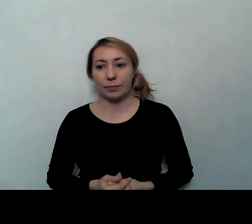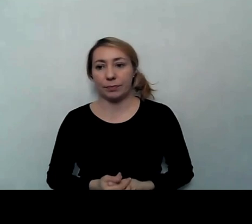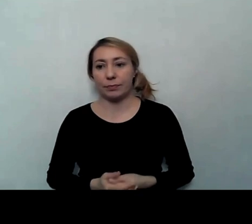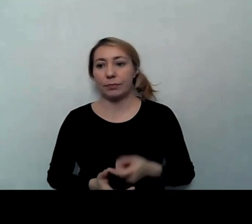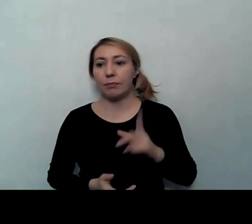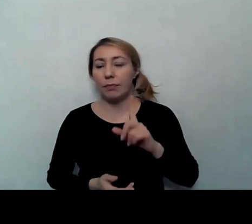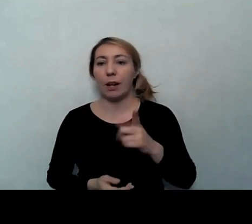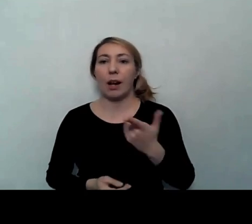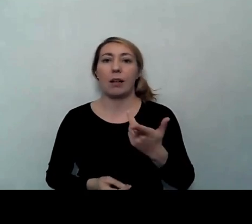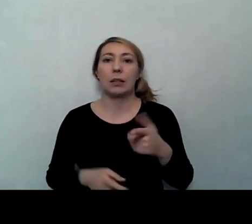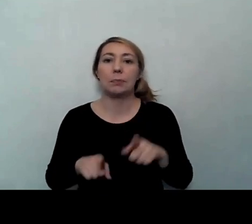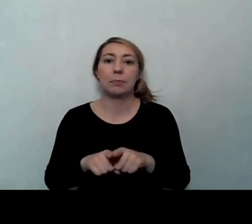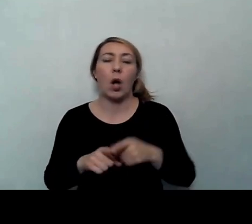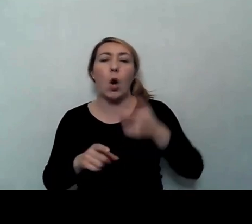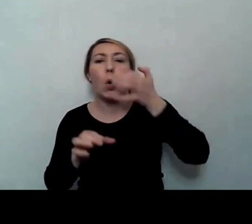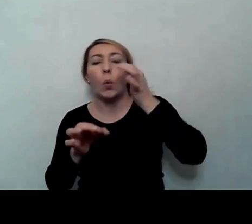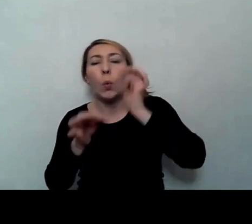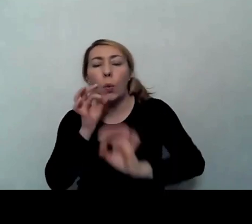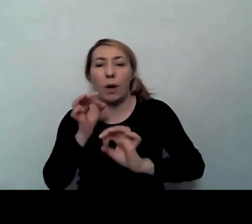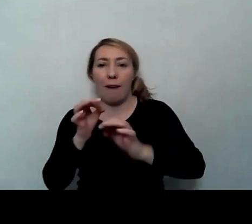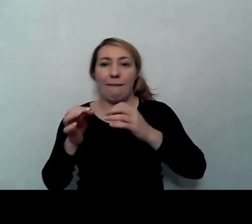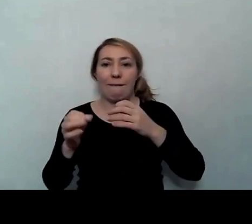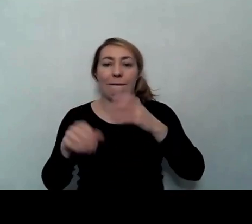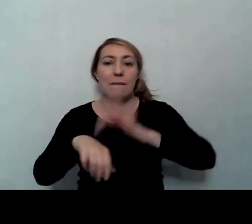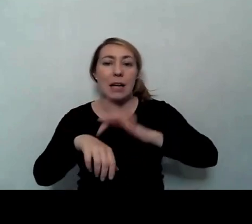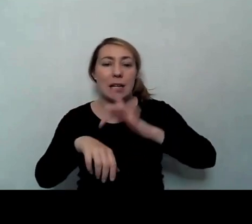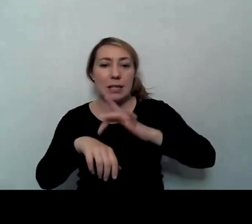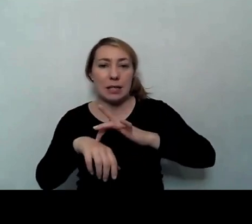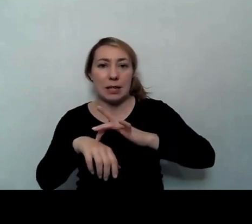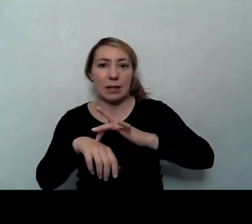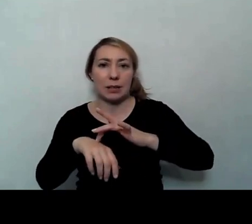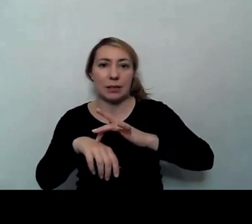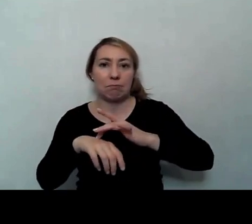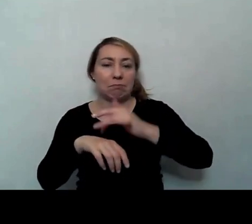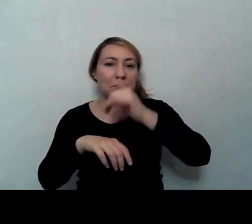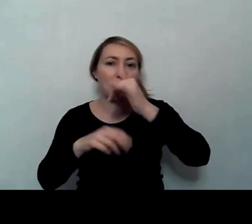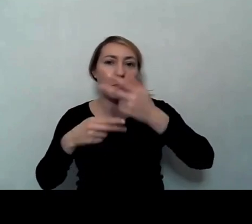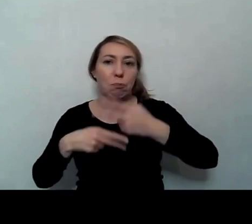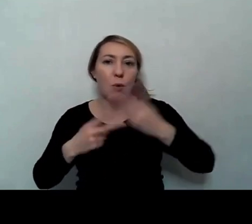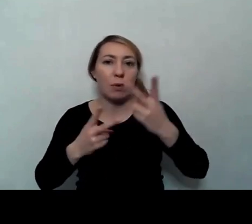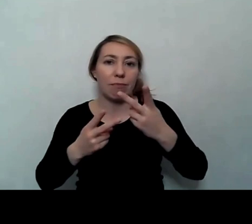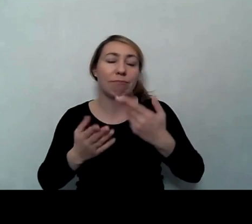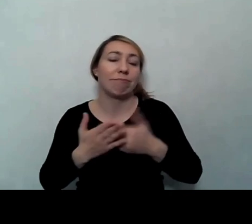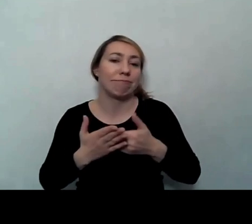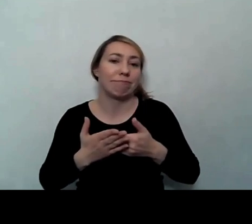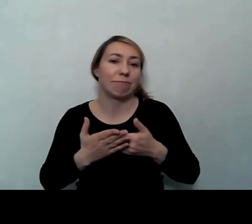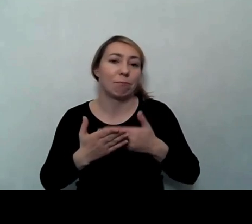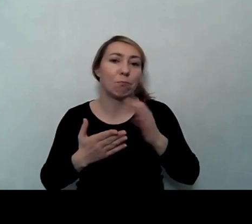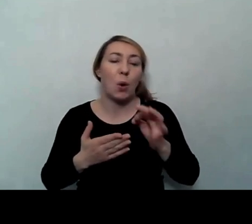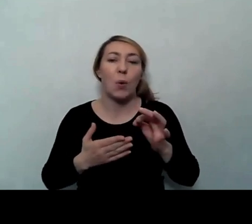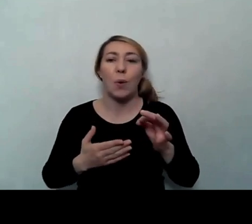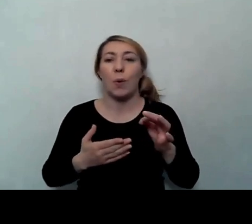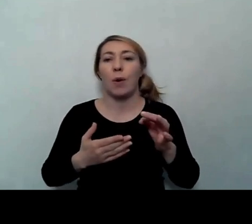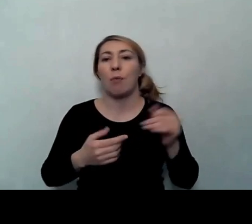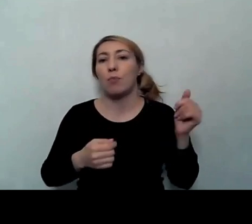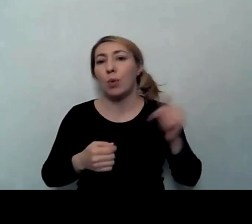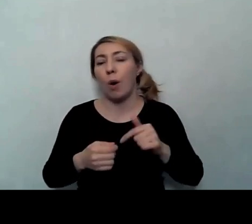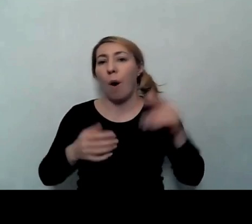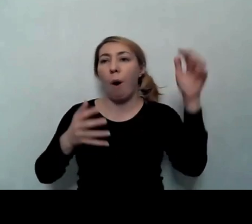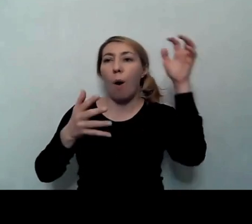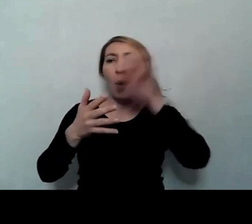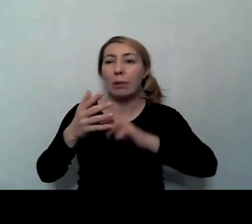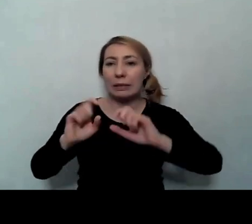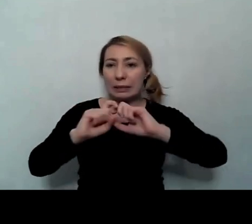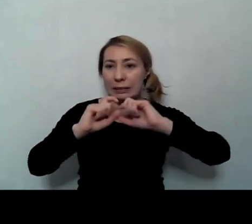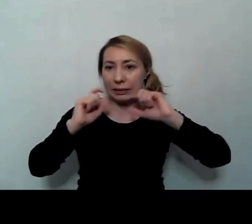Natomiast takich bardzo szczegółowych wyników no, nie mogłyśmy publikować właśnie dlatego, że trzeba by było opisać całe